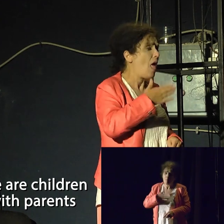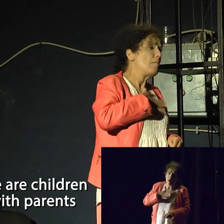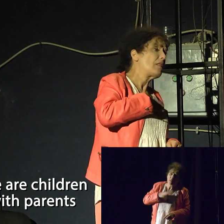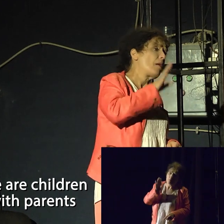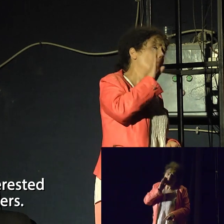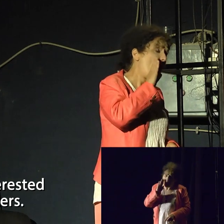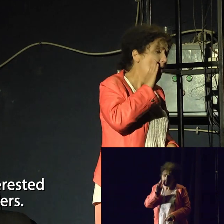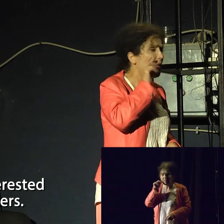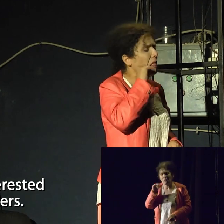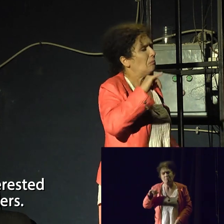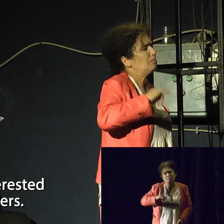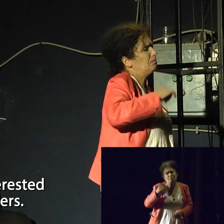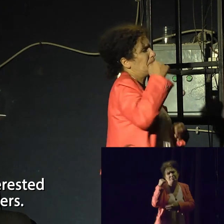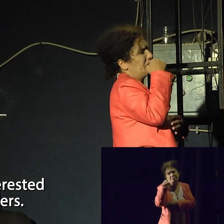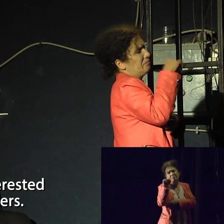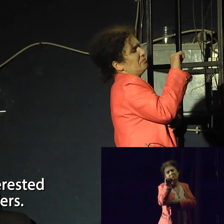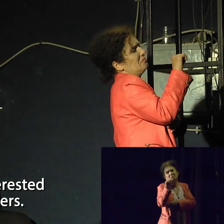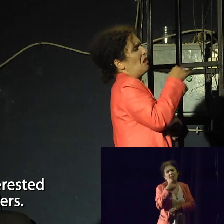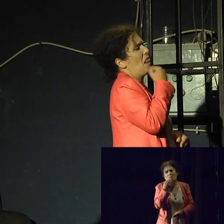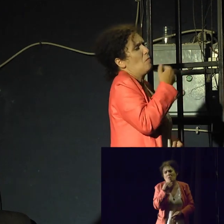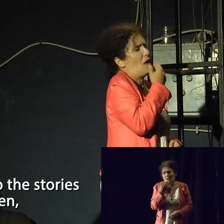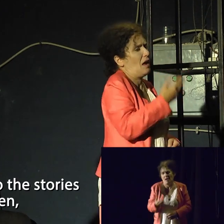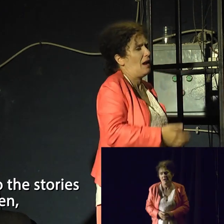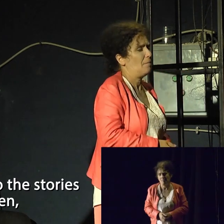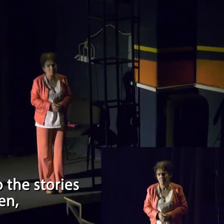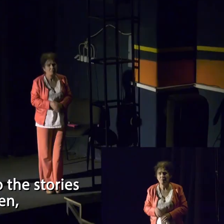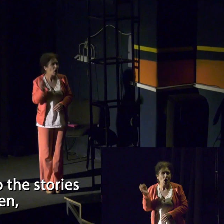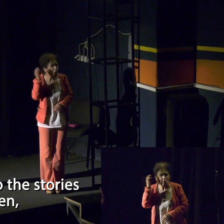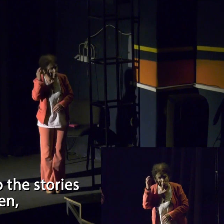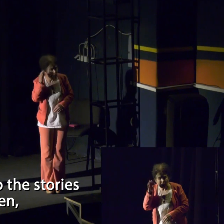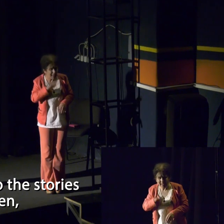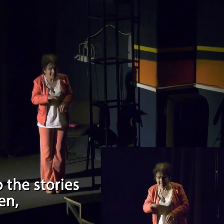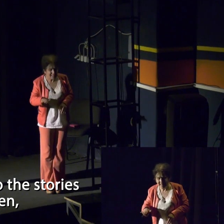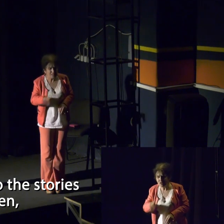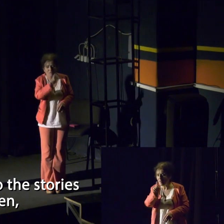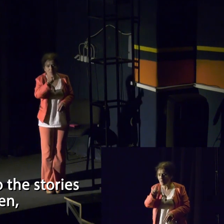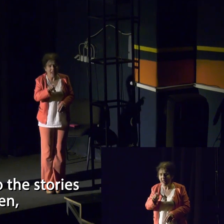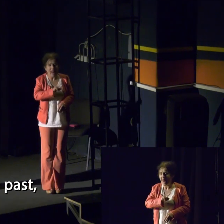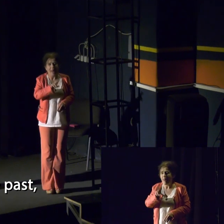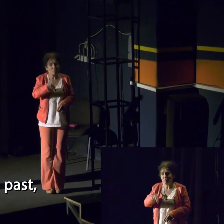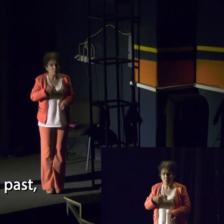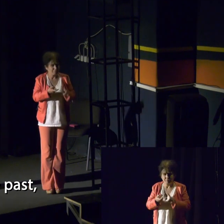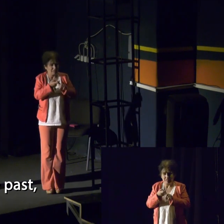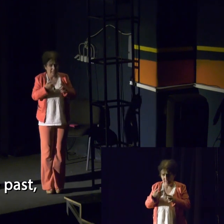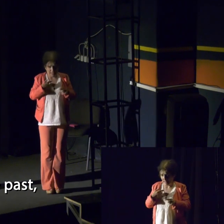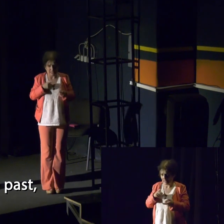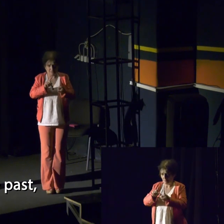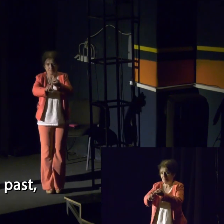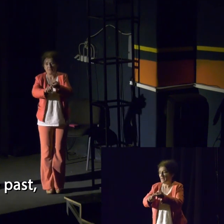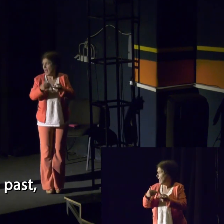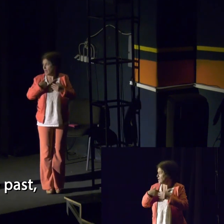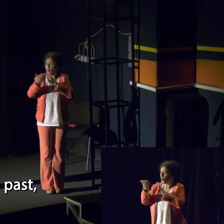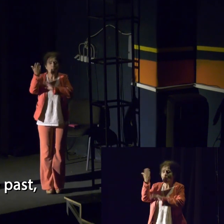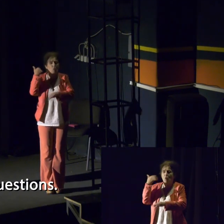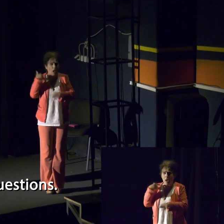кои што не се заинтересирани за овие теми. Слушајќи децата како ги имаат овие прашања, не можема да не се поврзам јас со нив, затоа што јас